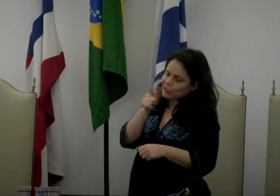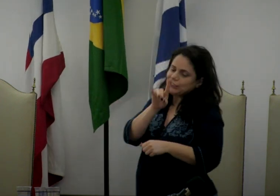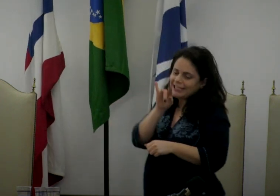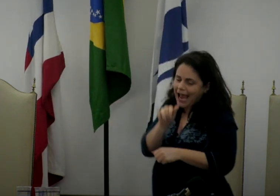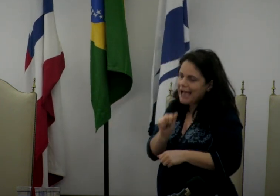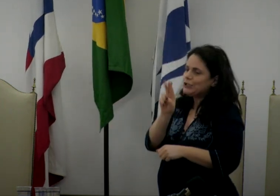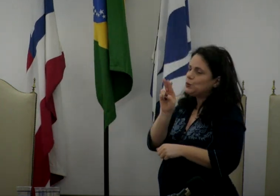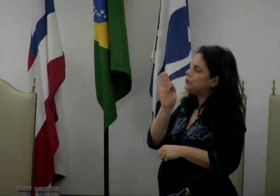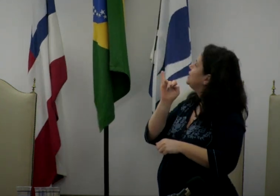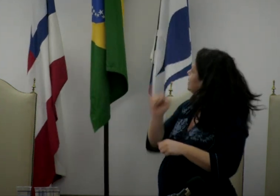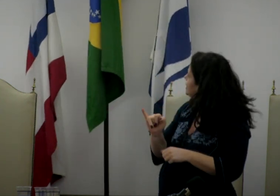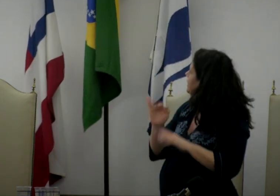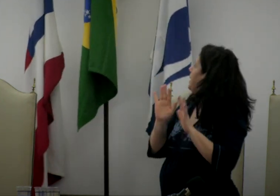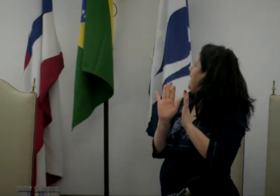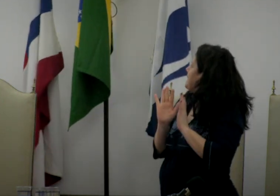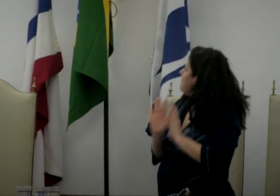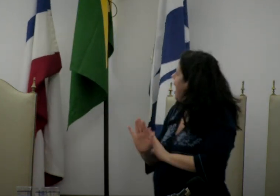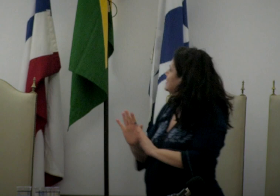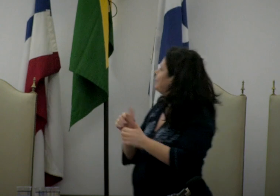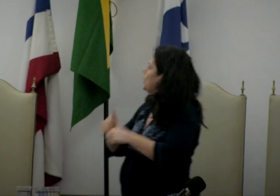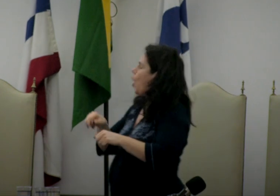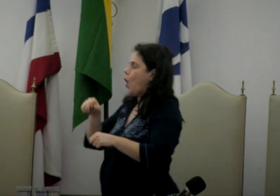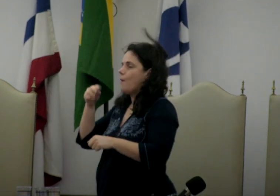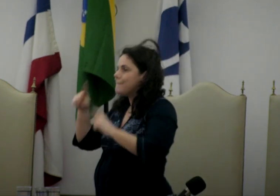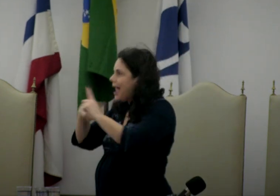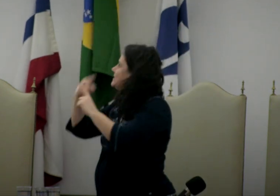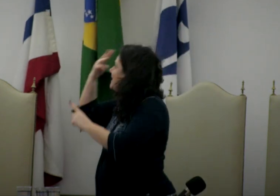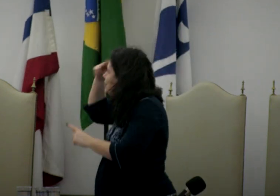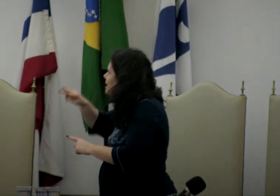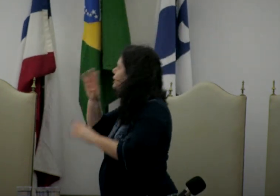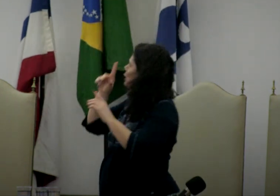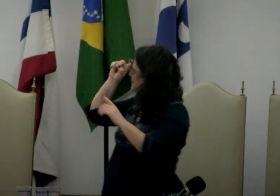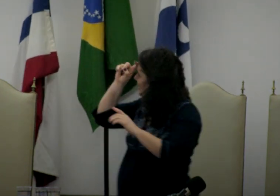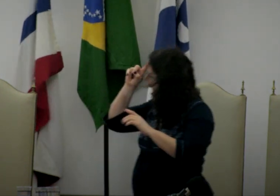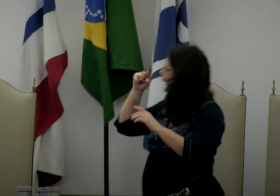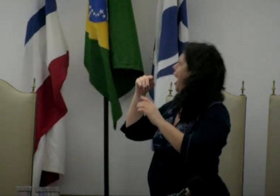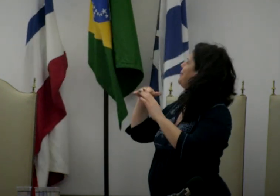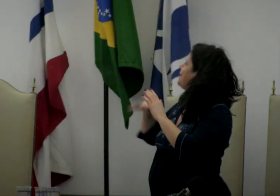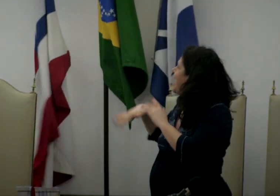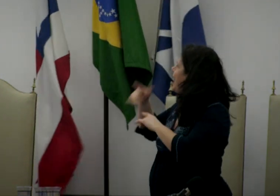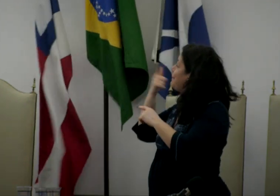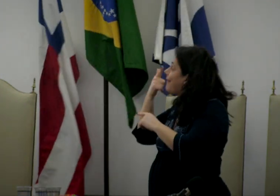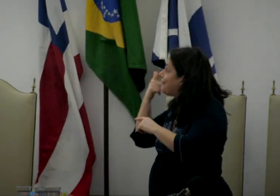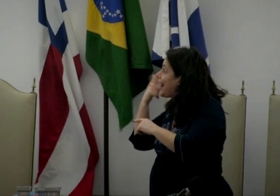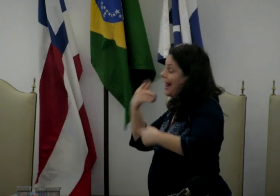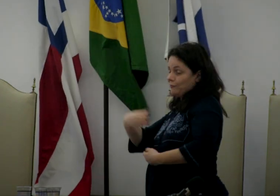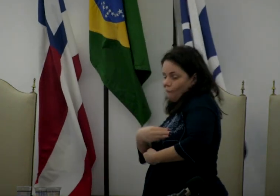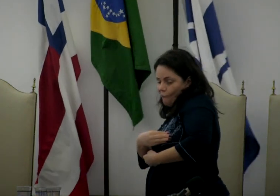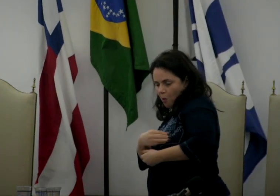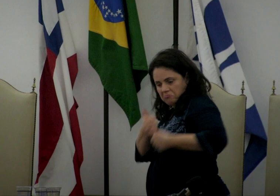22 dias na UTI. E nós ficamos mais 3 dias dentro do hospital,